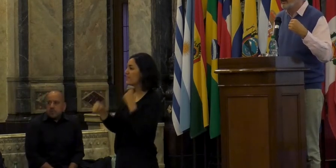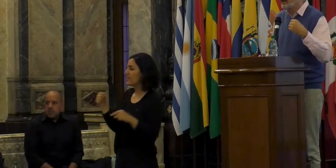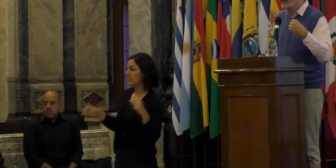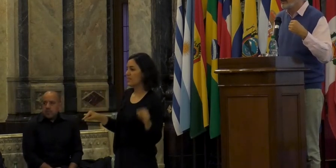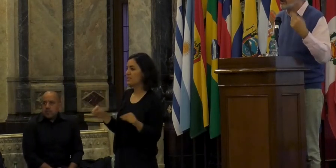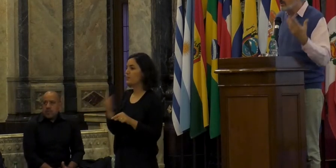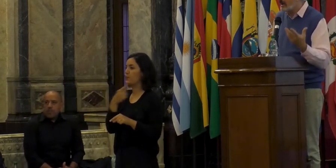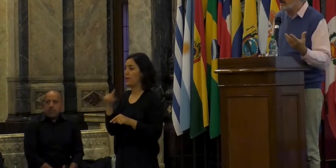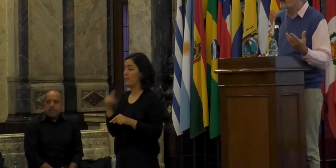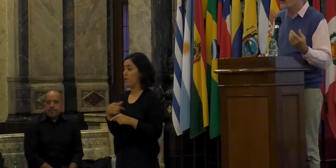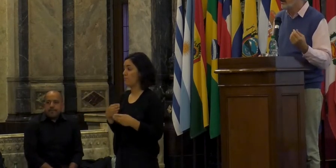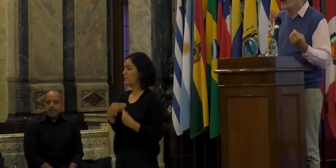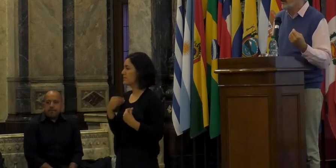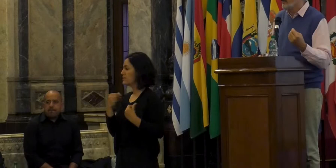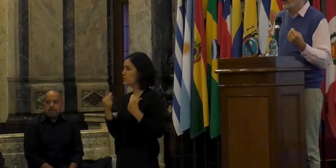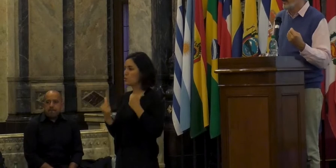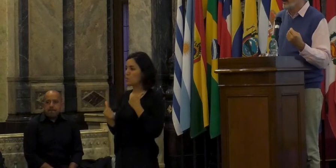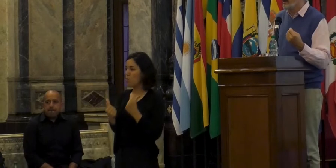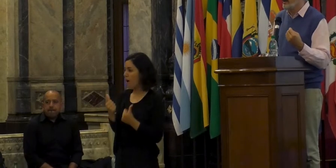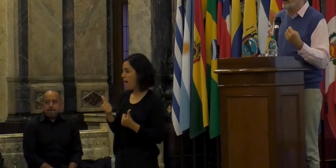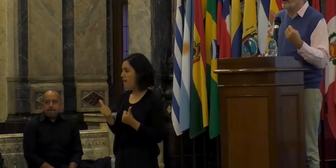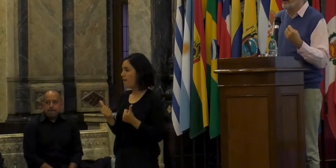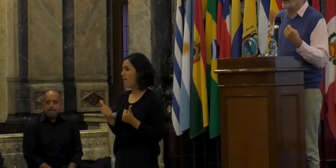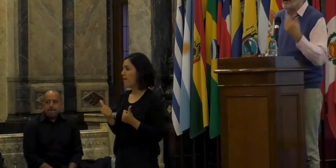dimensiones sensuales,